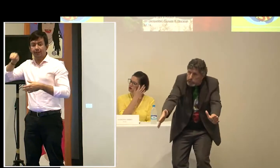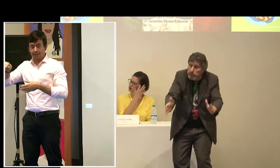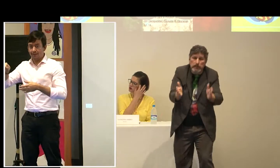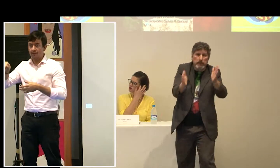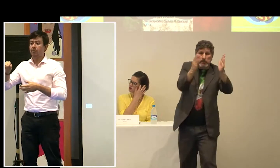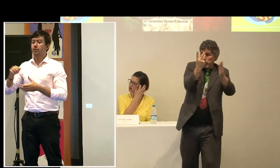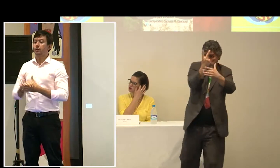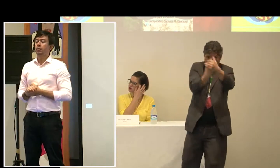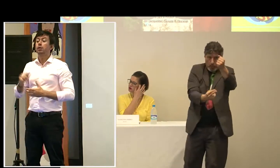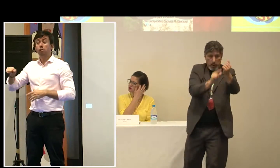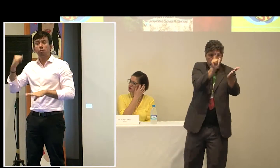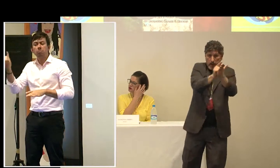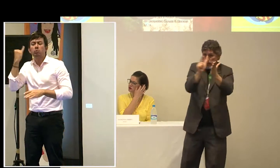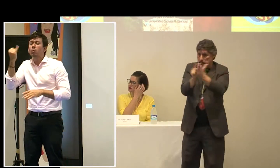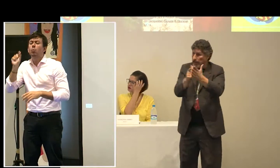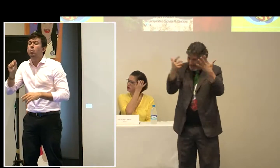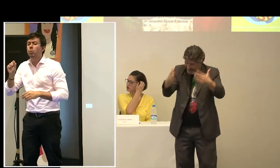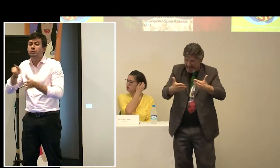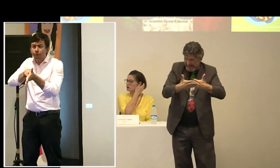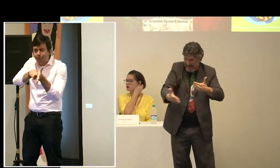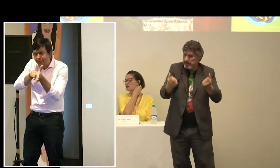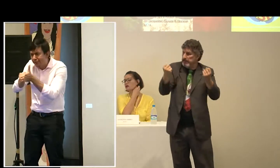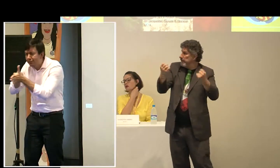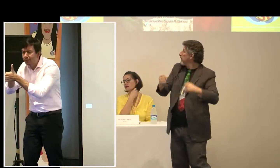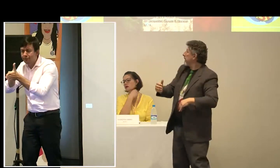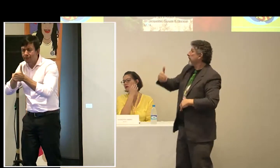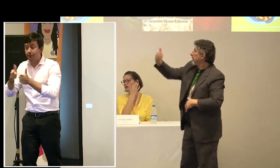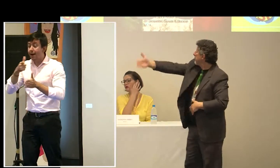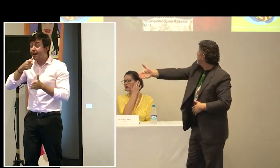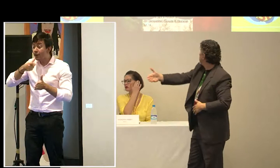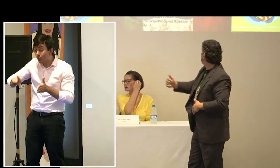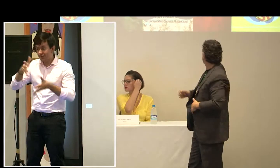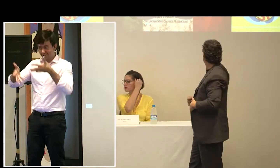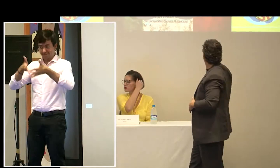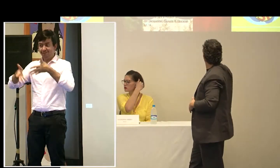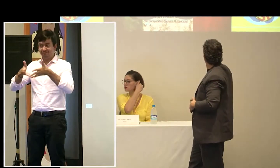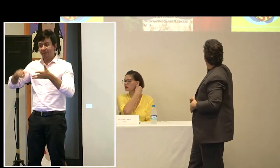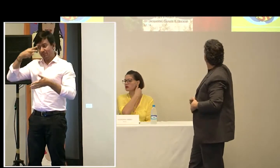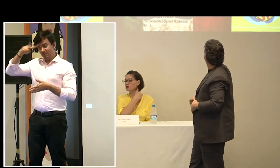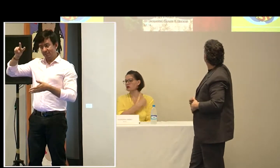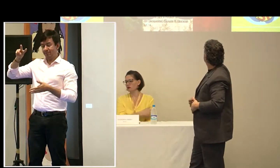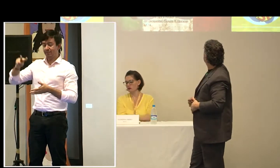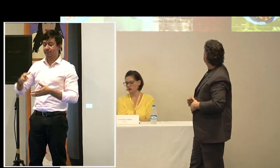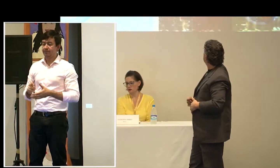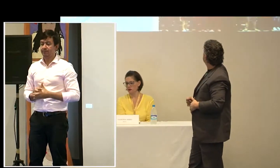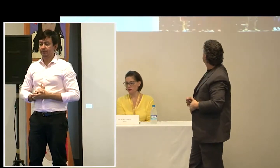nacional de Libras no México, de língua de sinais mexicana, perdão.